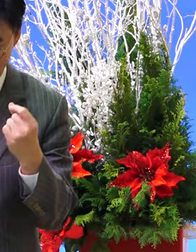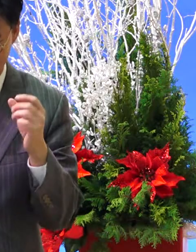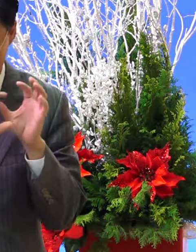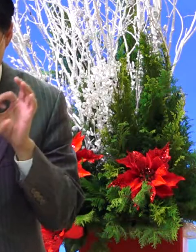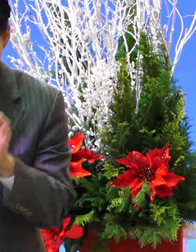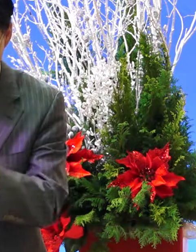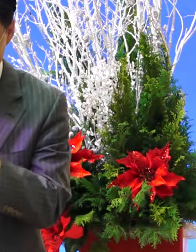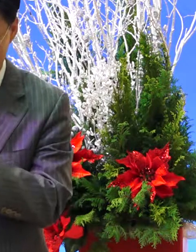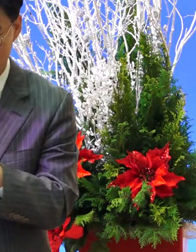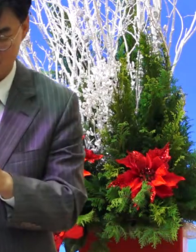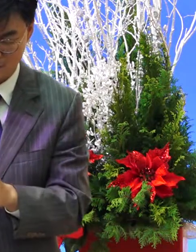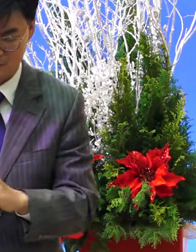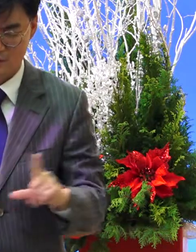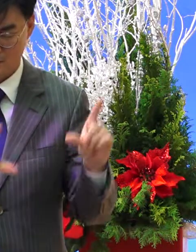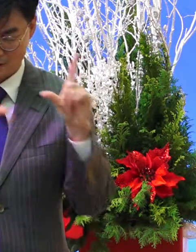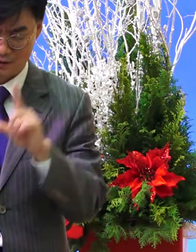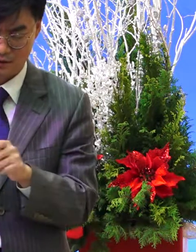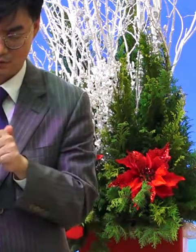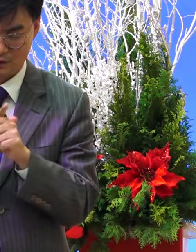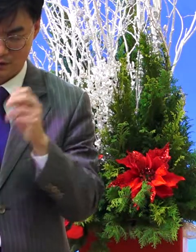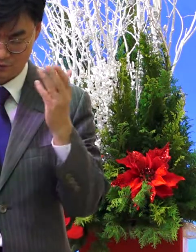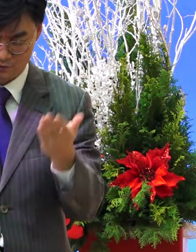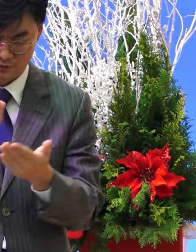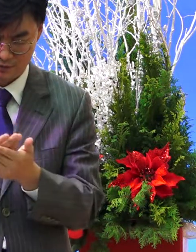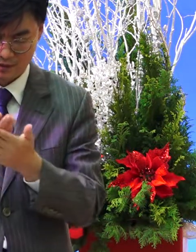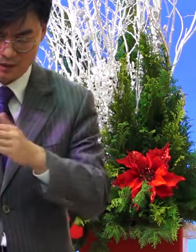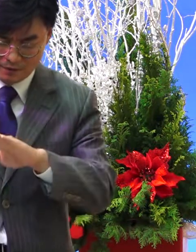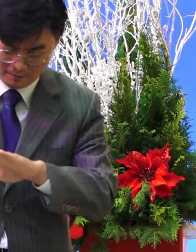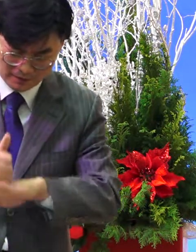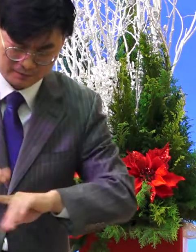복된 삶 살게 역사하여 주시옵소서.